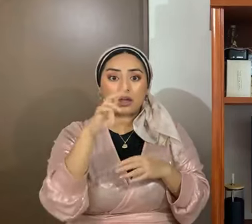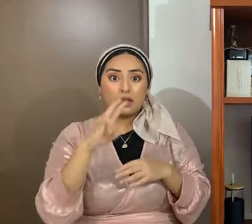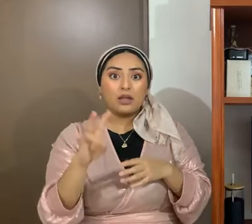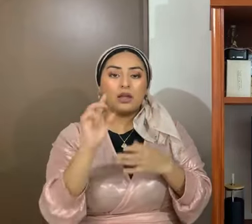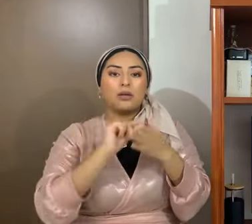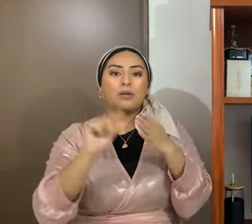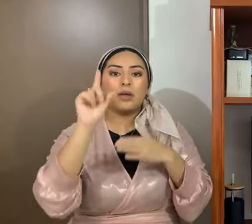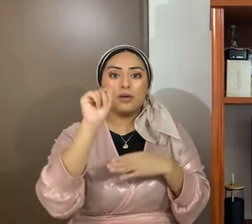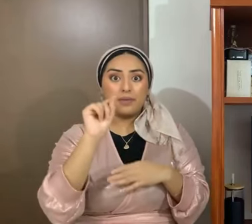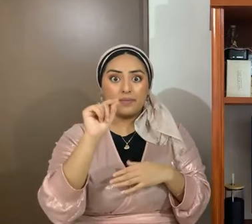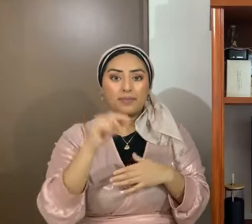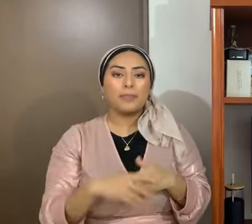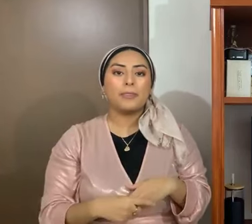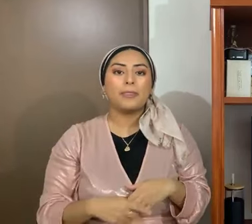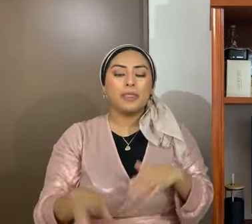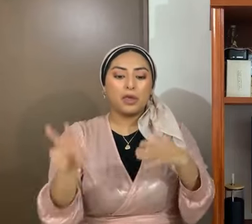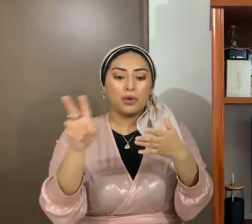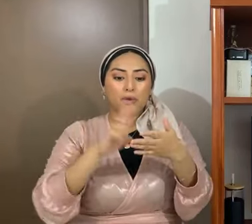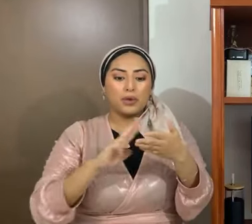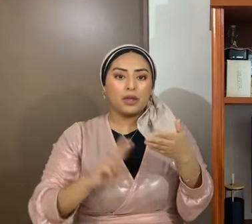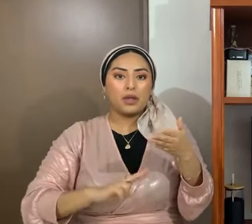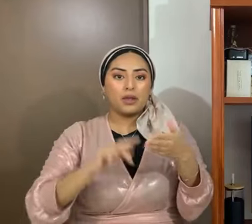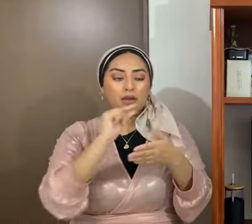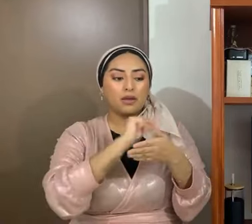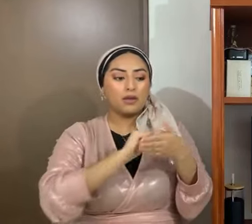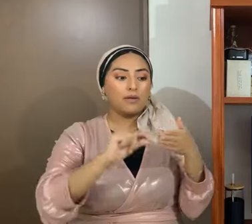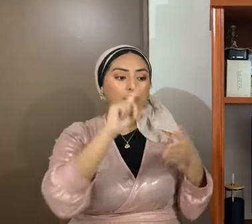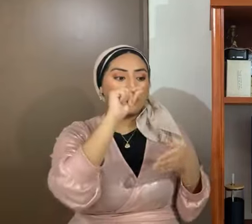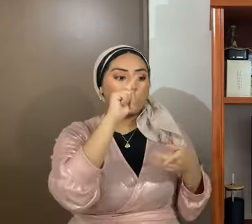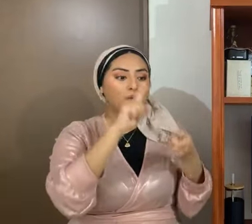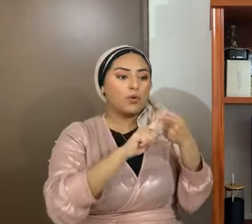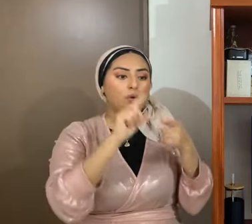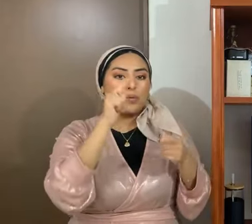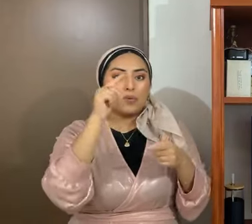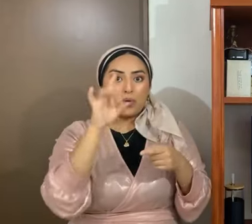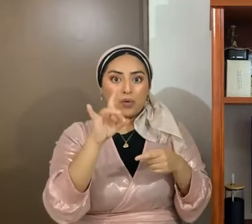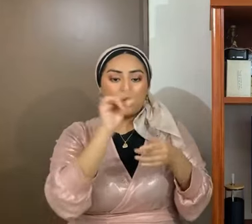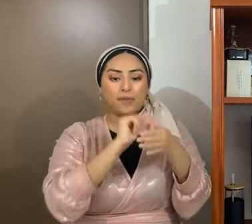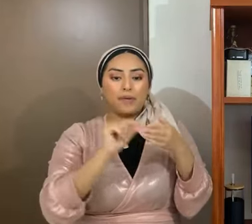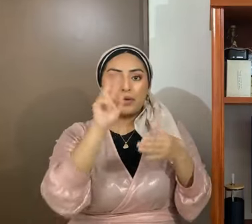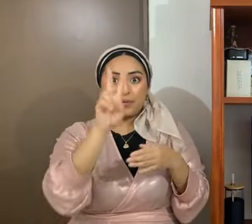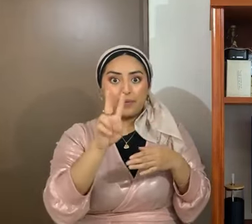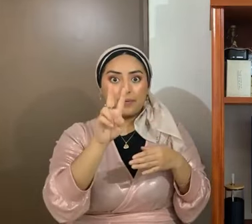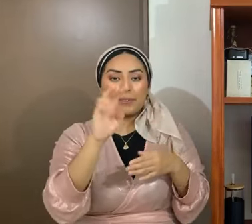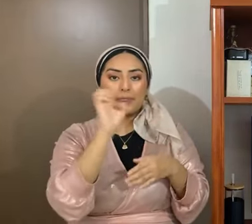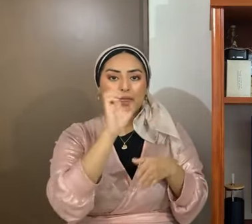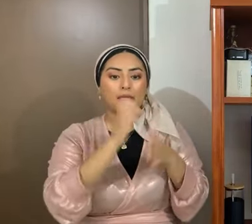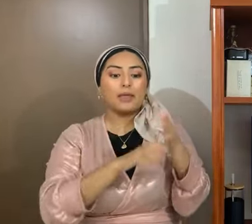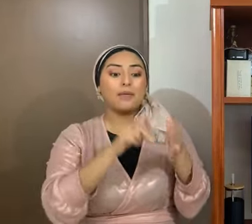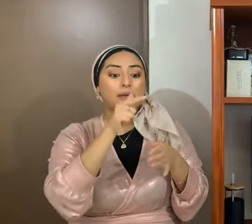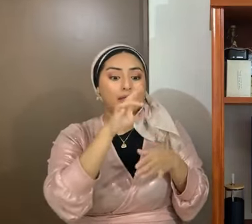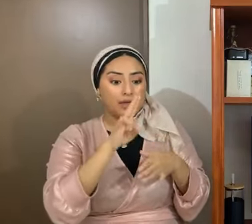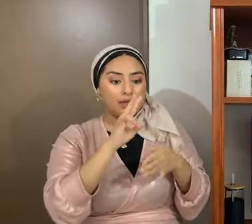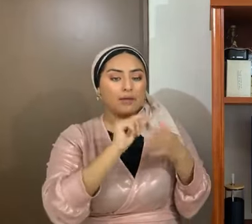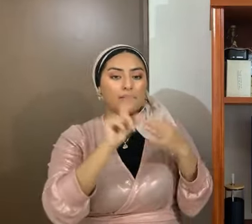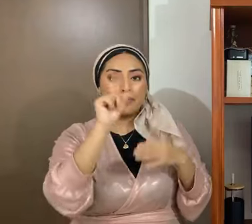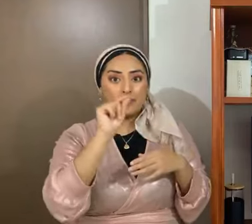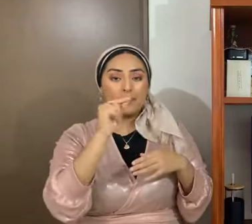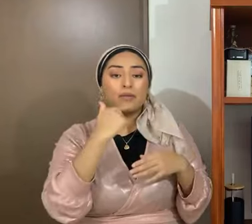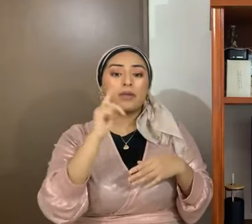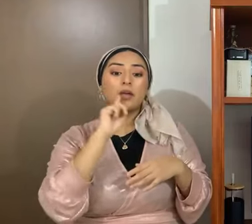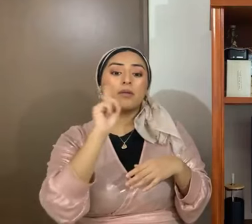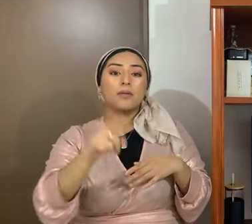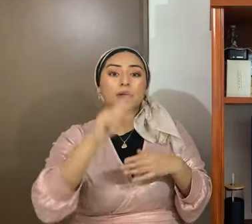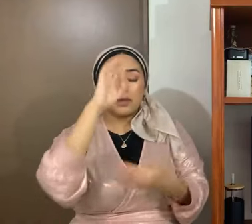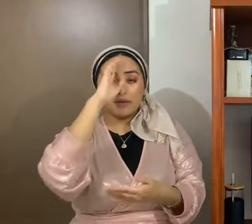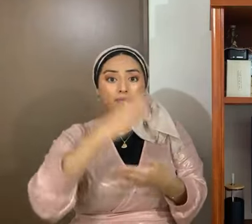20, y vamos a leer del 20 hasta el 28, verso 2. Éxodo 27, 20, dice, y mandarás a